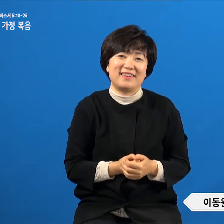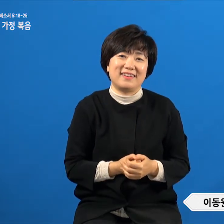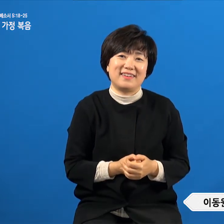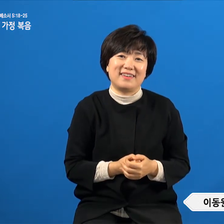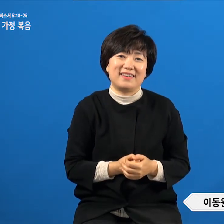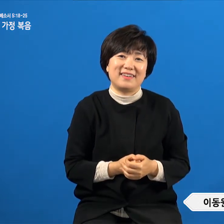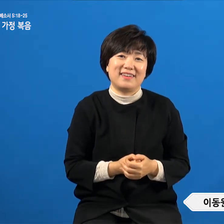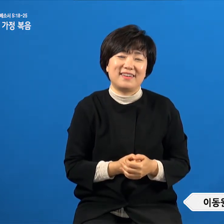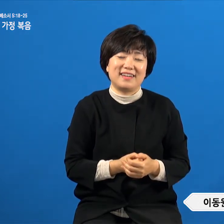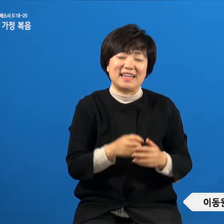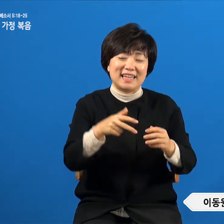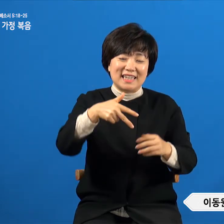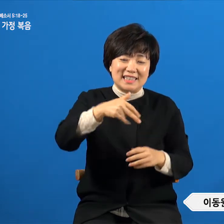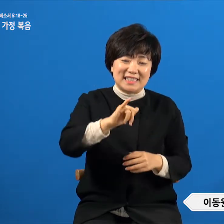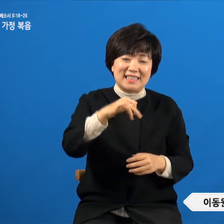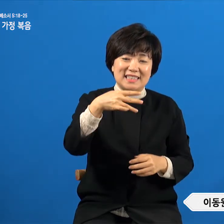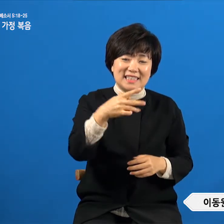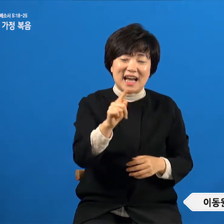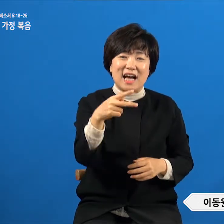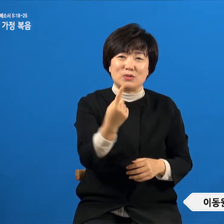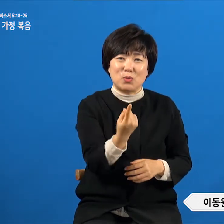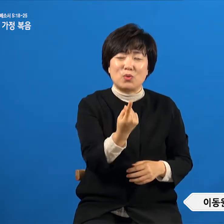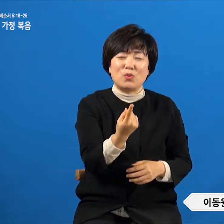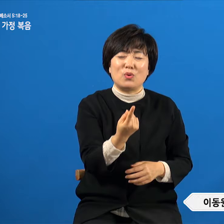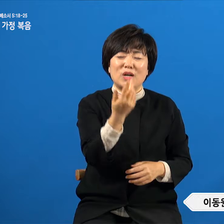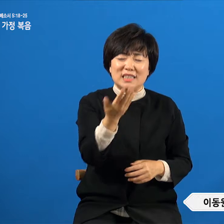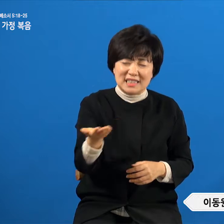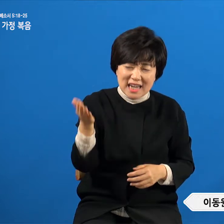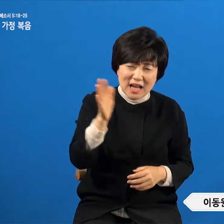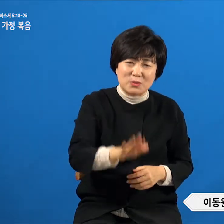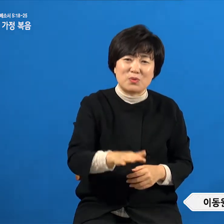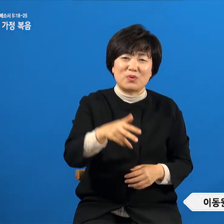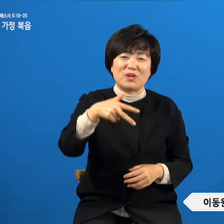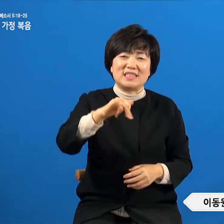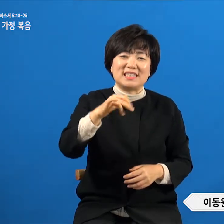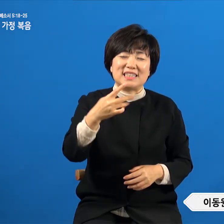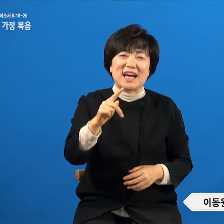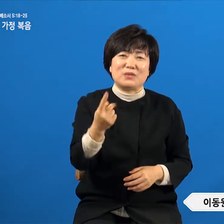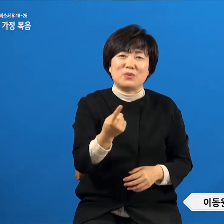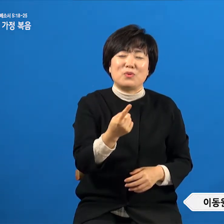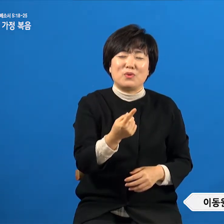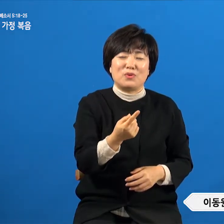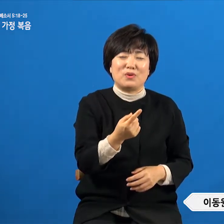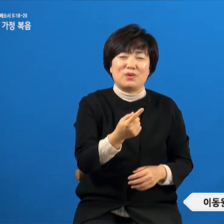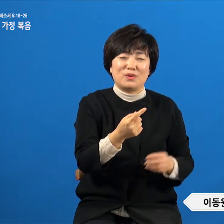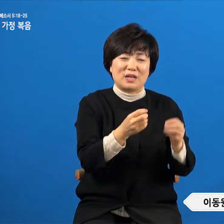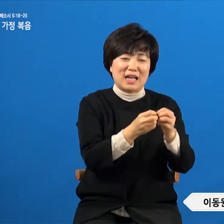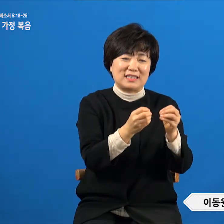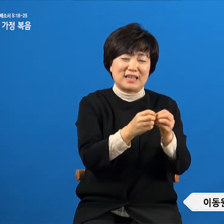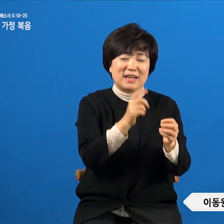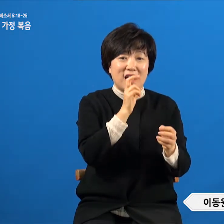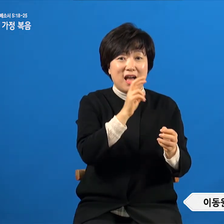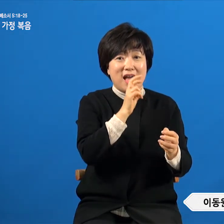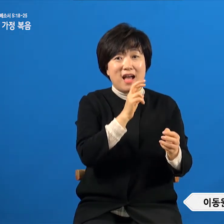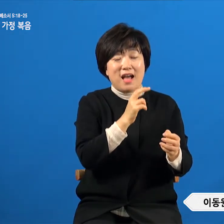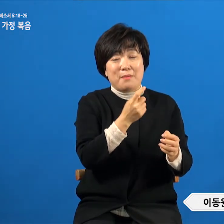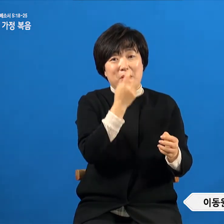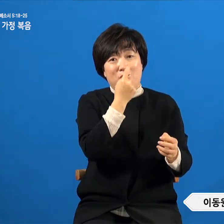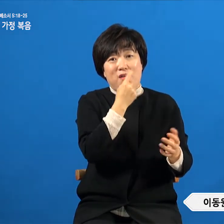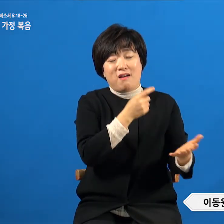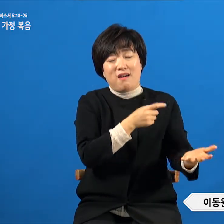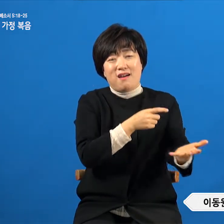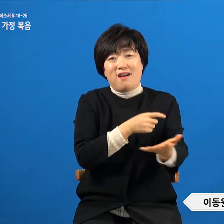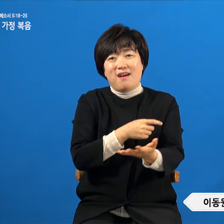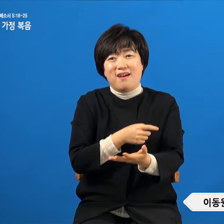그들이 지라도라는 찬양을 만들어서 부르시더라고요. 지라도 찬양. 언제 한번 불렀으면 좋겠어요. 우리가 다 가지고 왔어요.